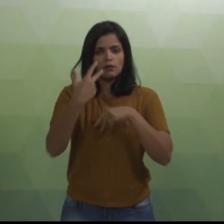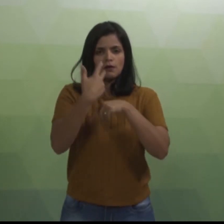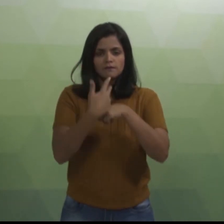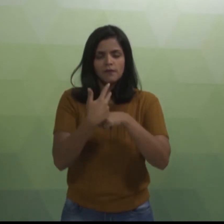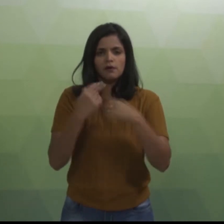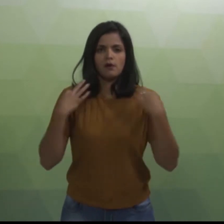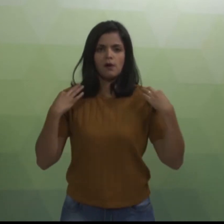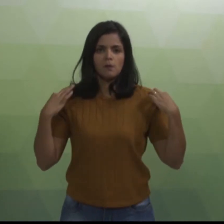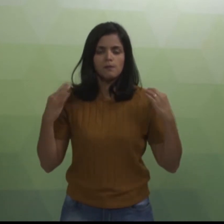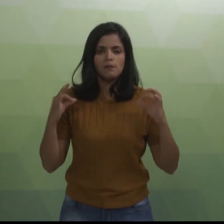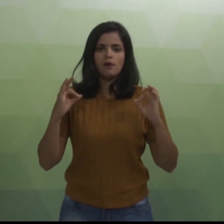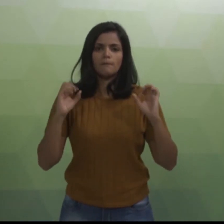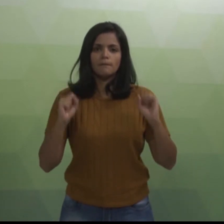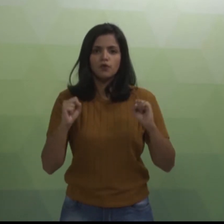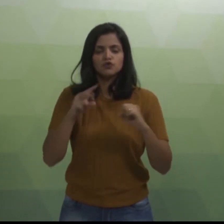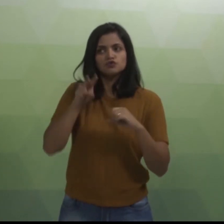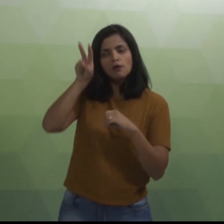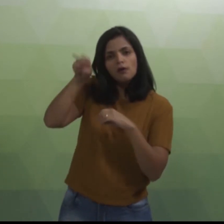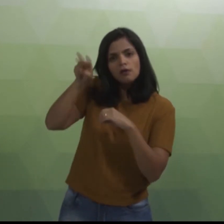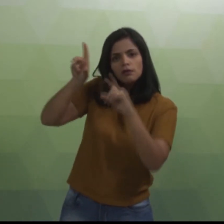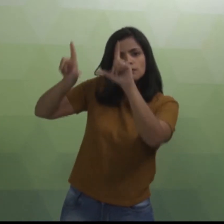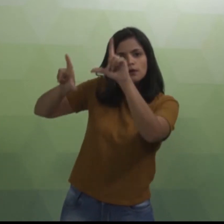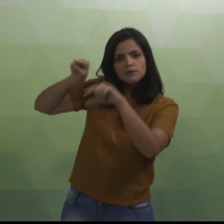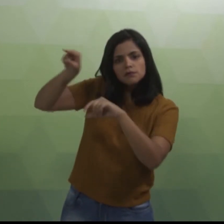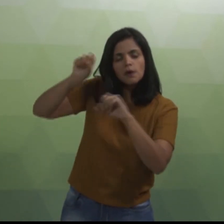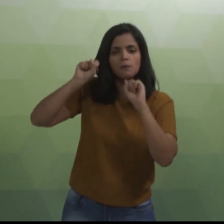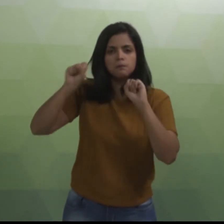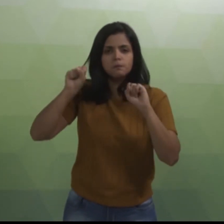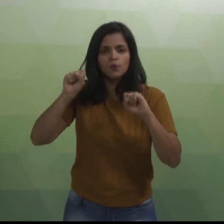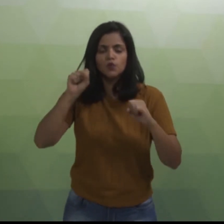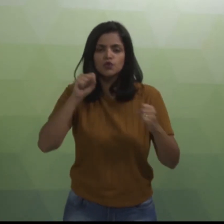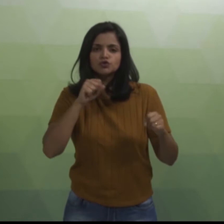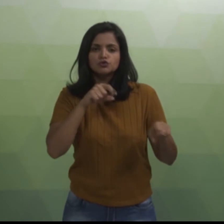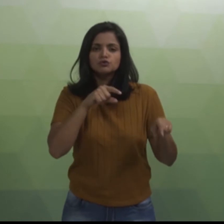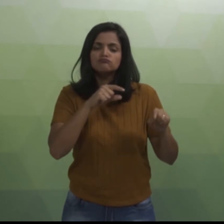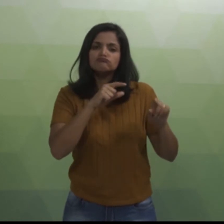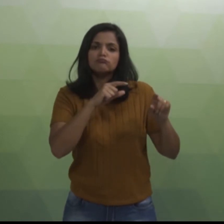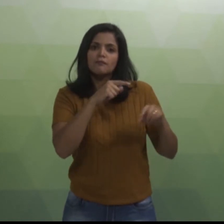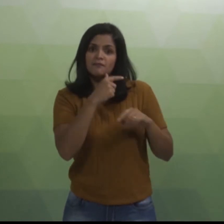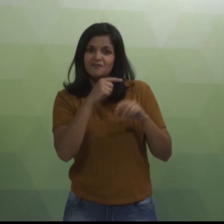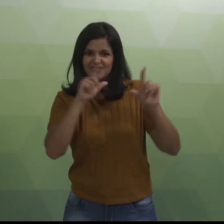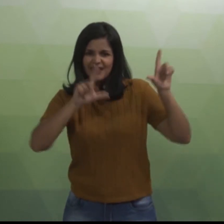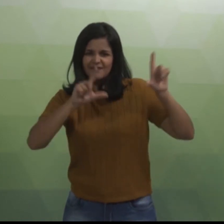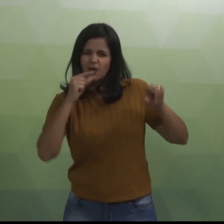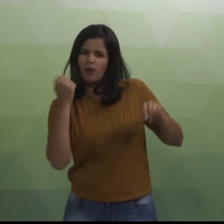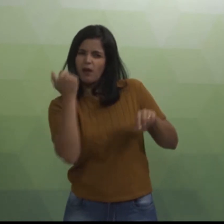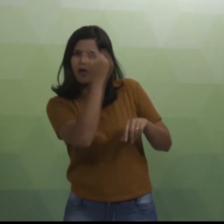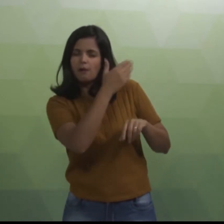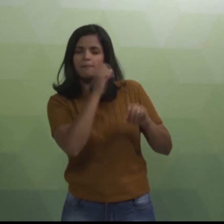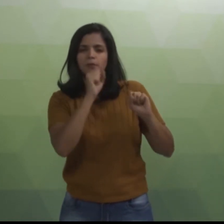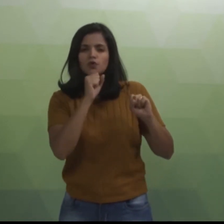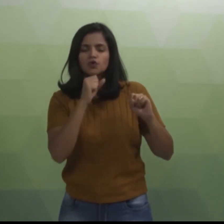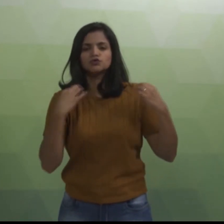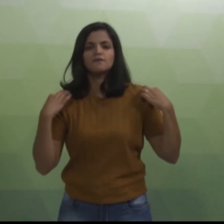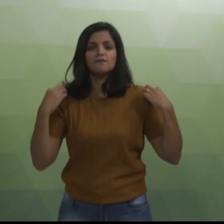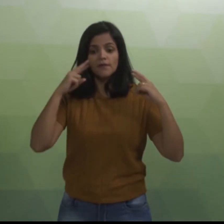ele? Então, temos ali à minha frente o responsável pela gravação.